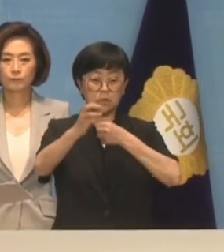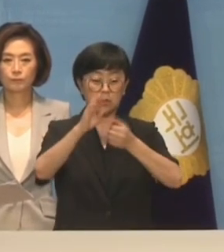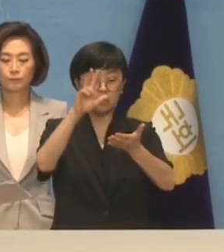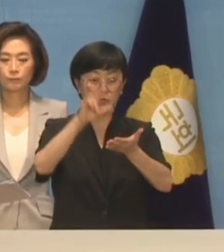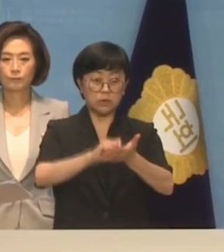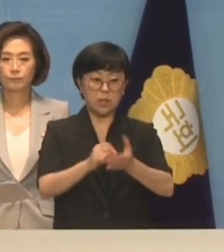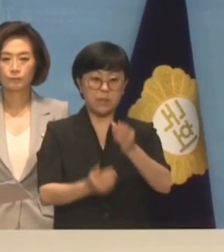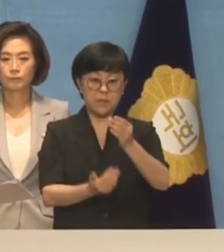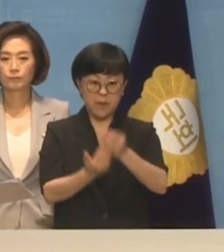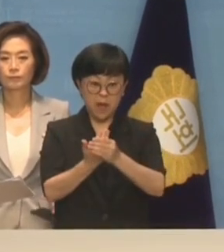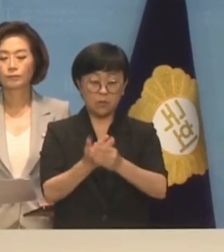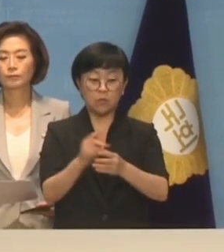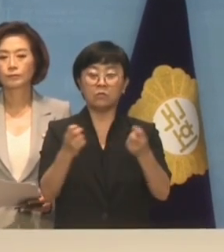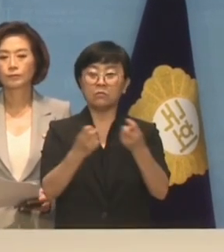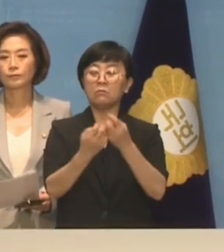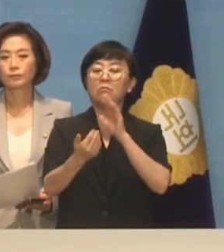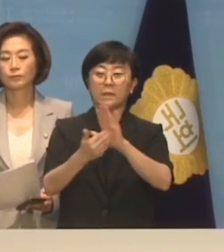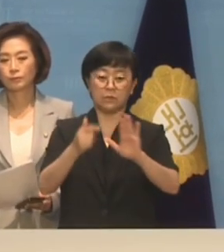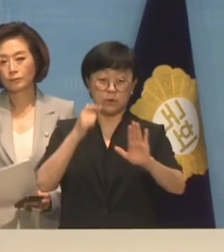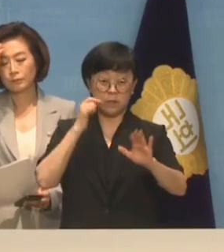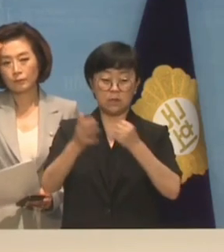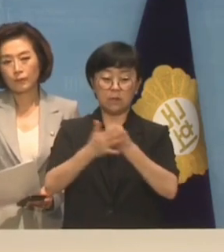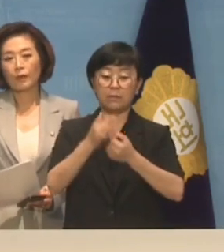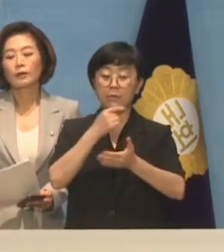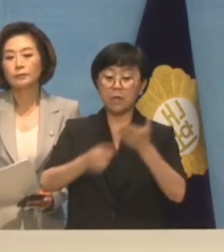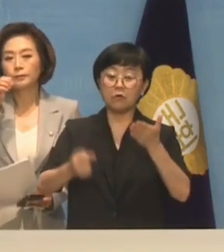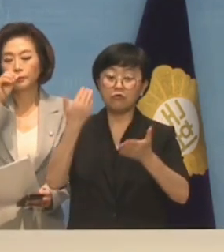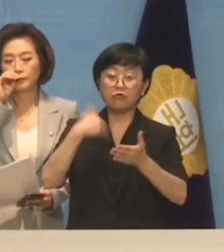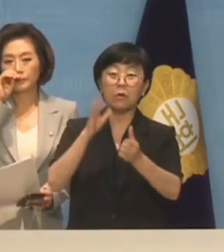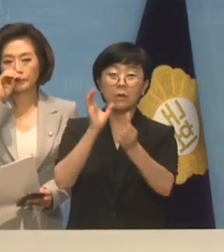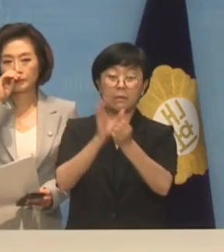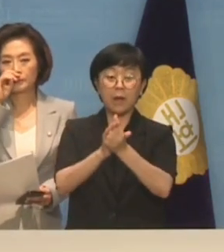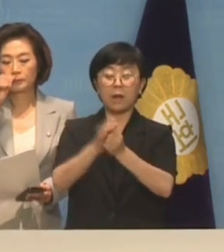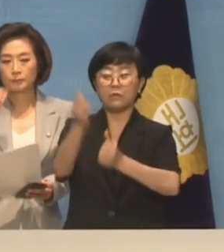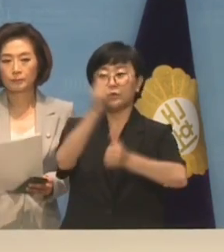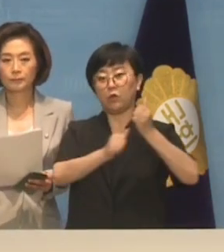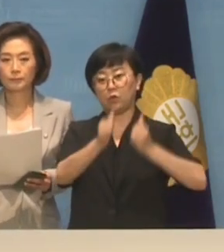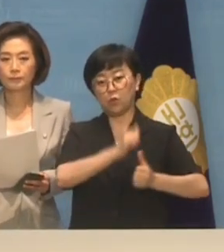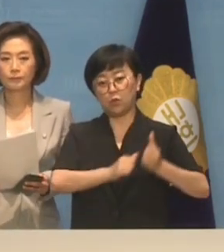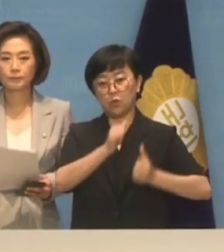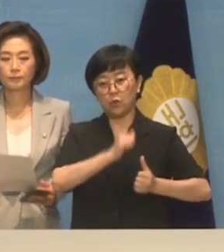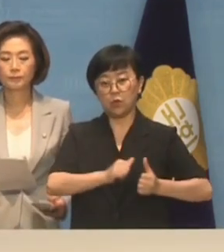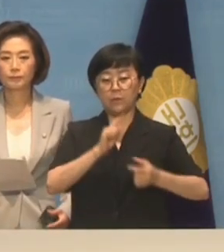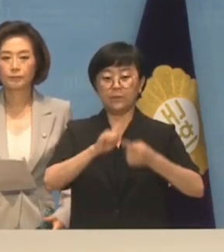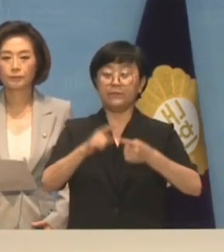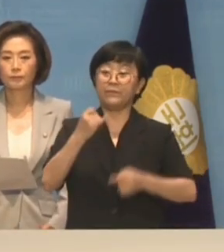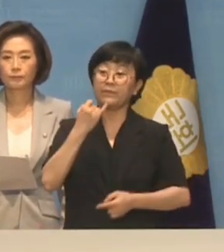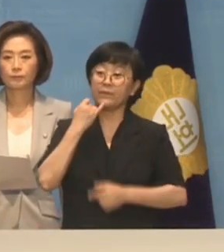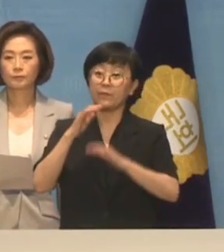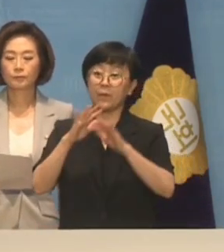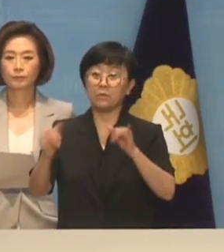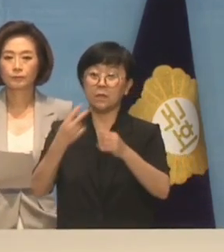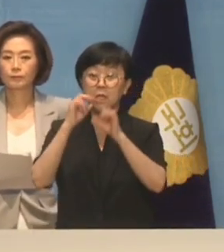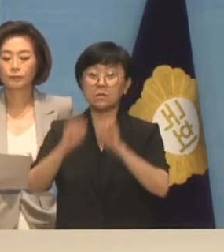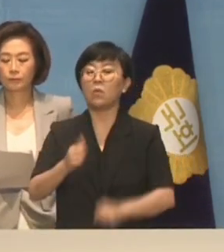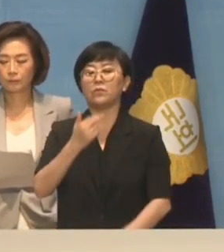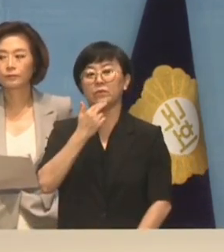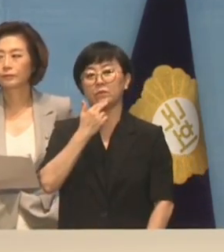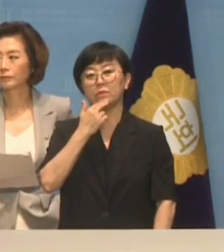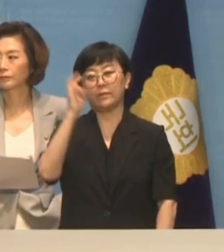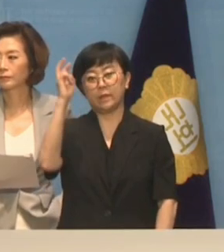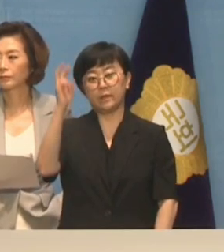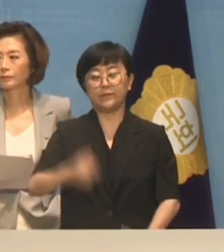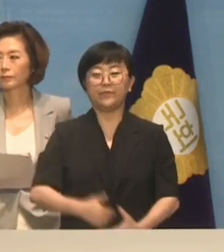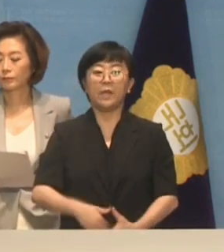생기면 불가역적인 상황이고 그 피해는 우리 후손들이 볼 테고 지금 괜찮다고 한 사람들은 그때 살아있는 사람은 없을